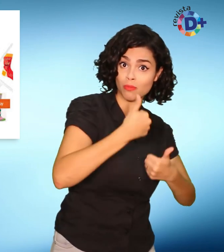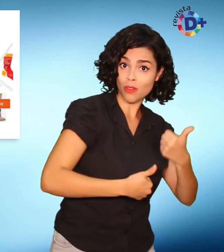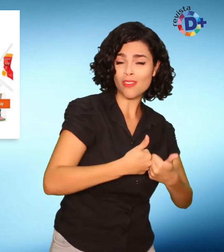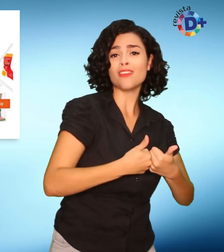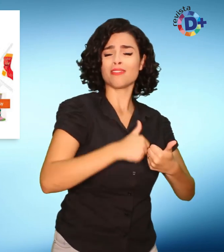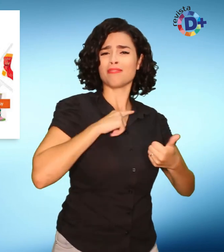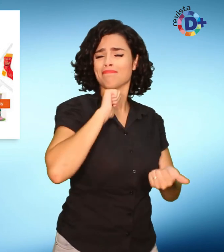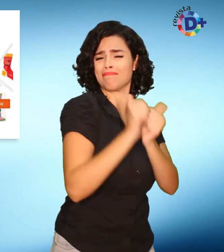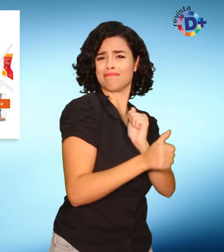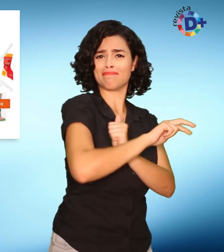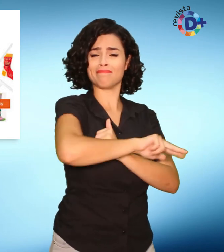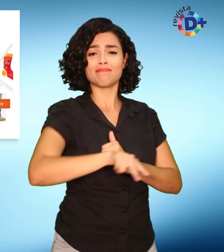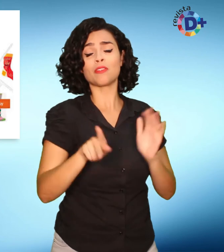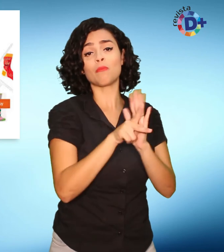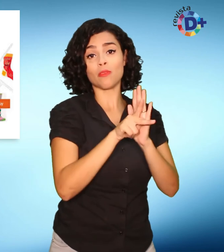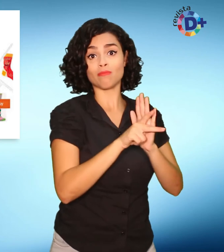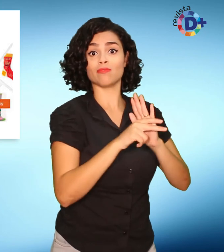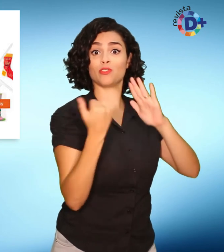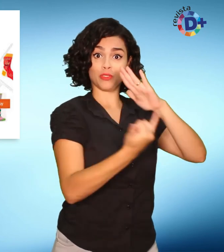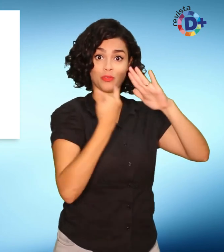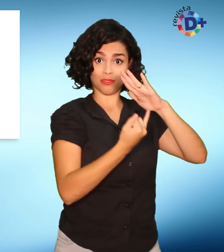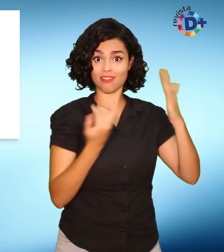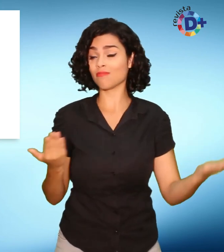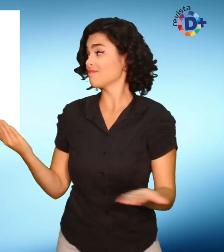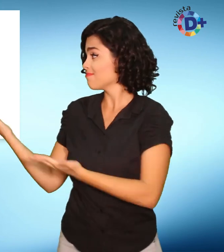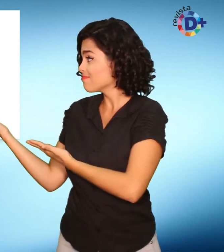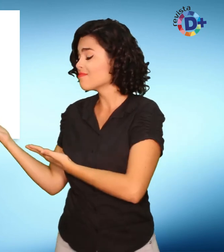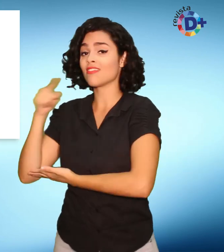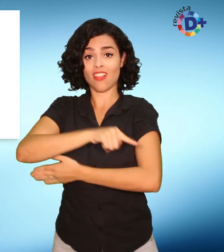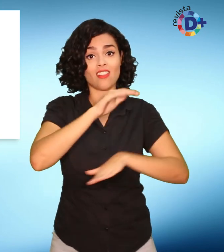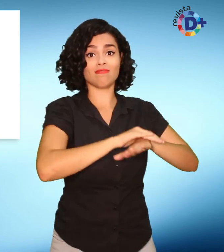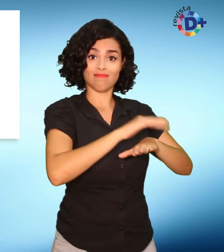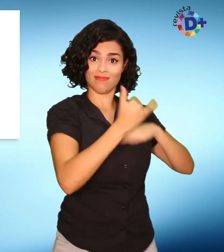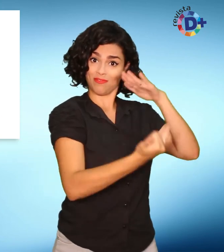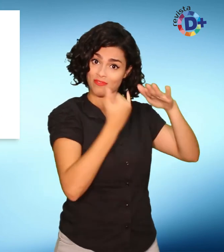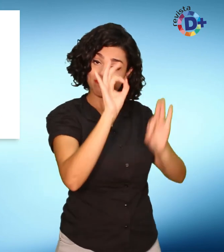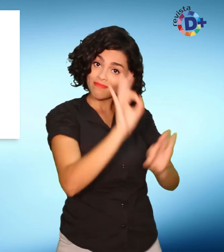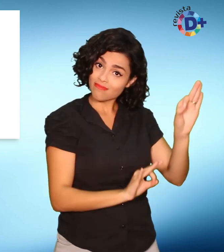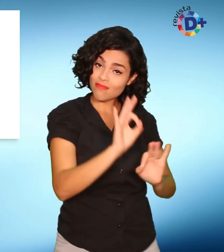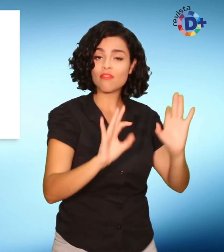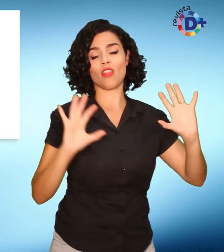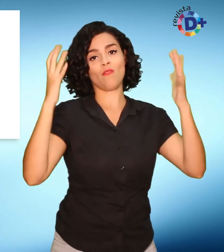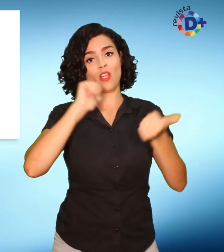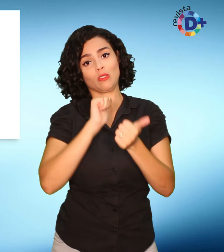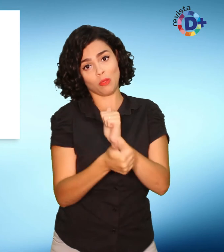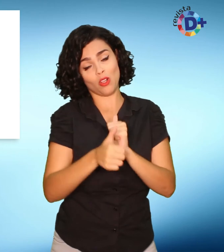hóquei na espécie ou links entidade responsável por realizar eventos esportivos para pessoas com